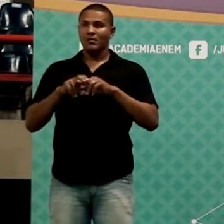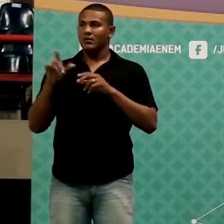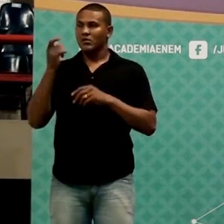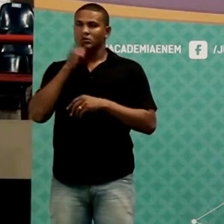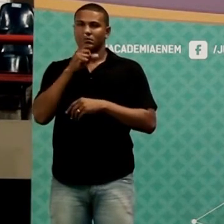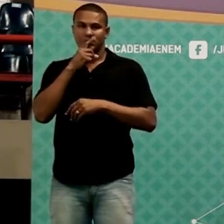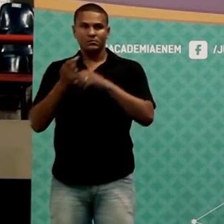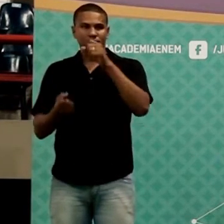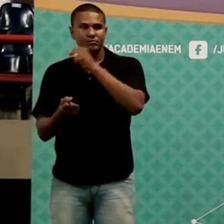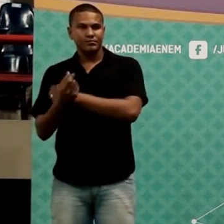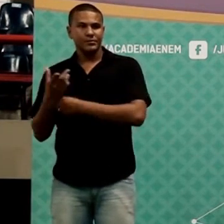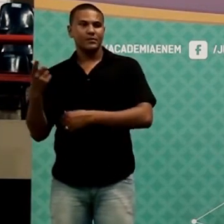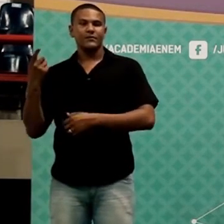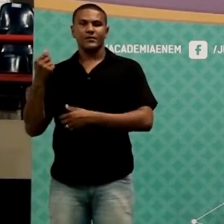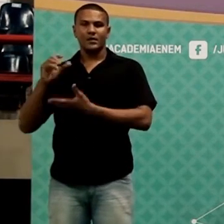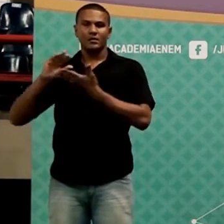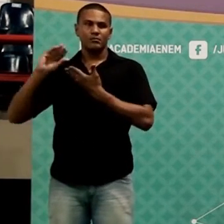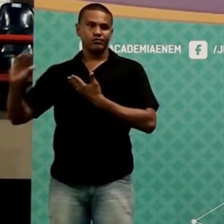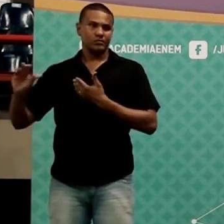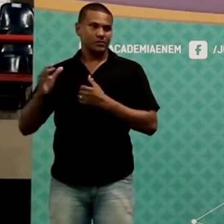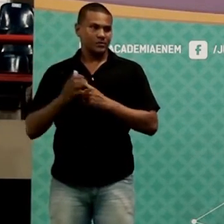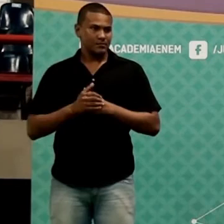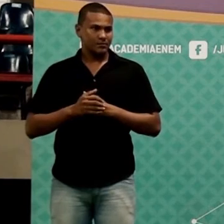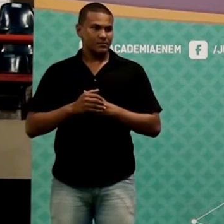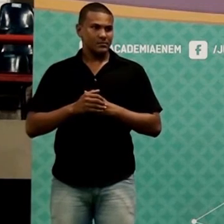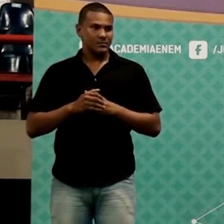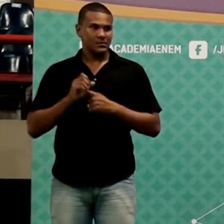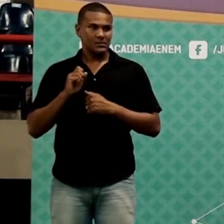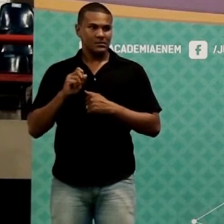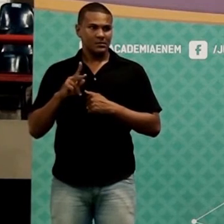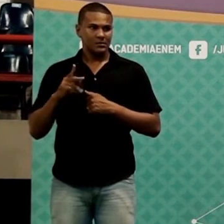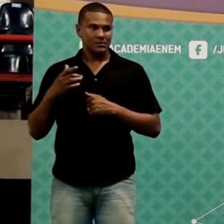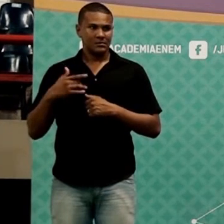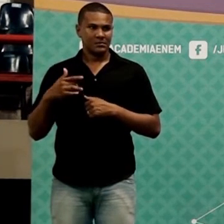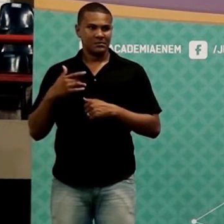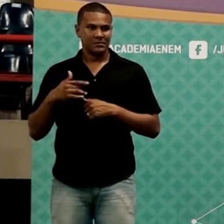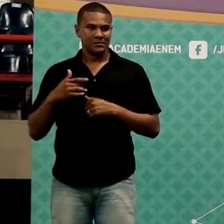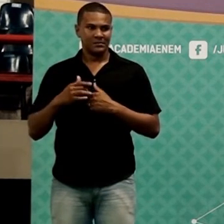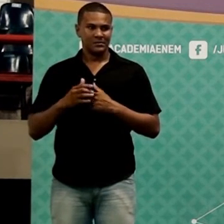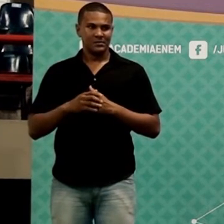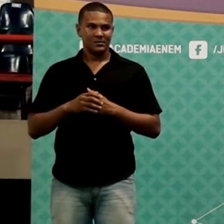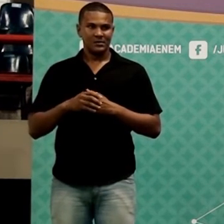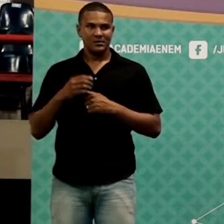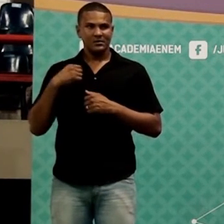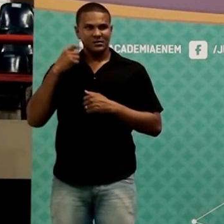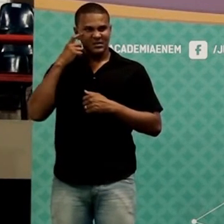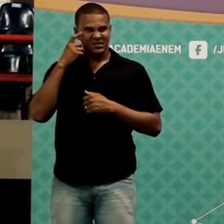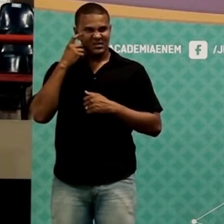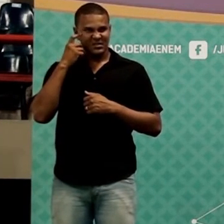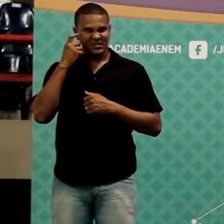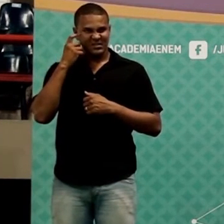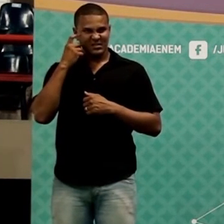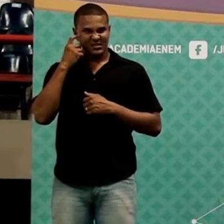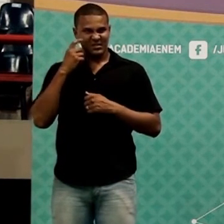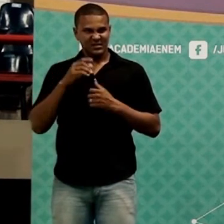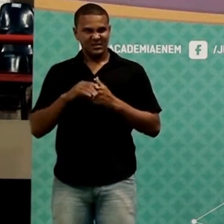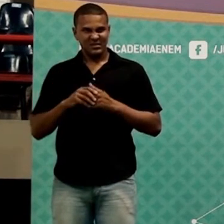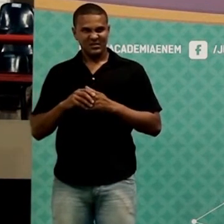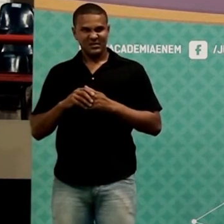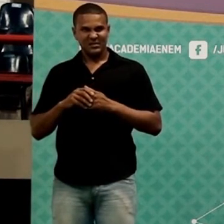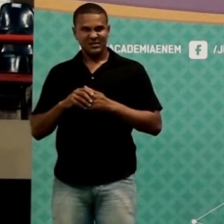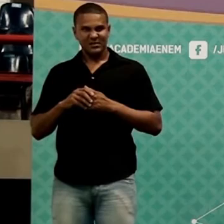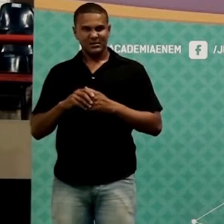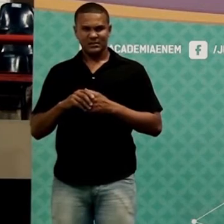financeira. Professor, isso não é aquele negócio não, que começa com P.